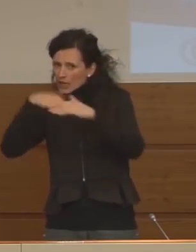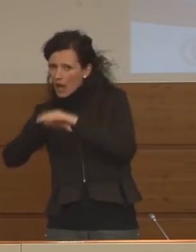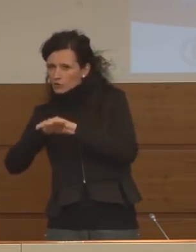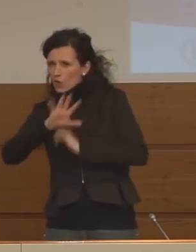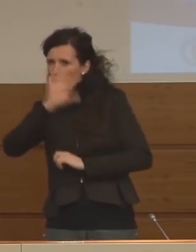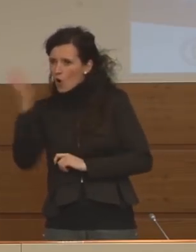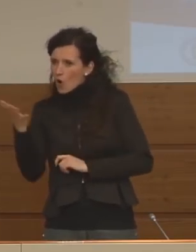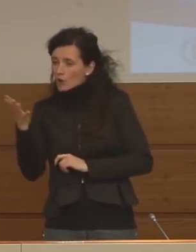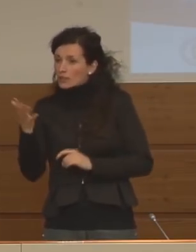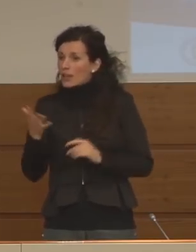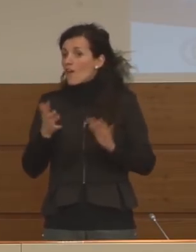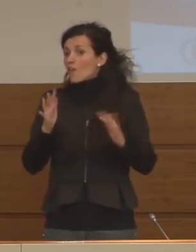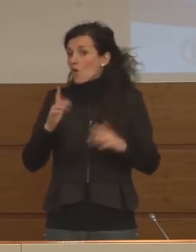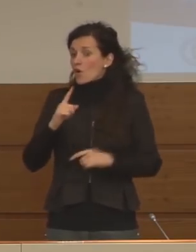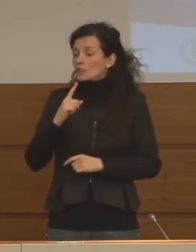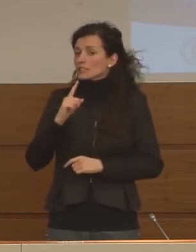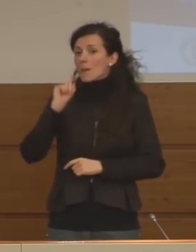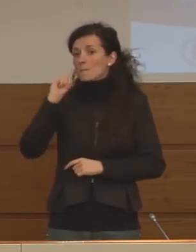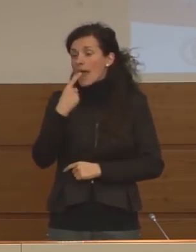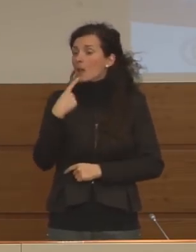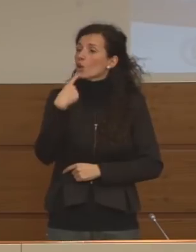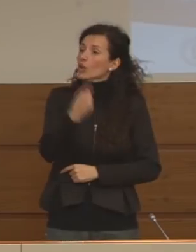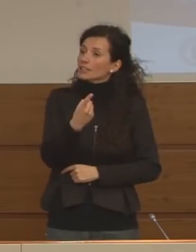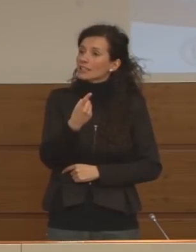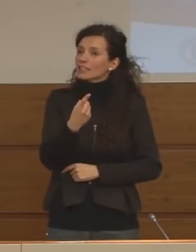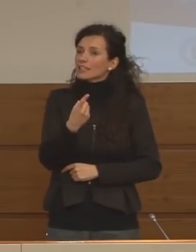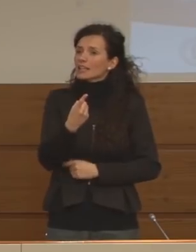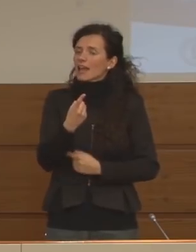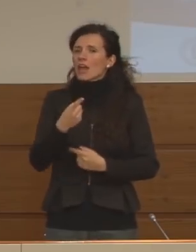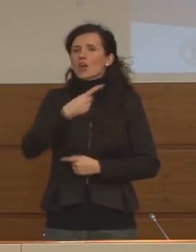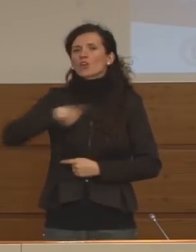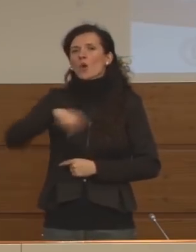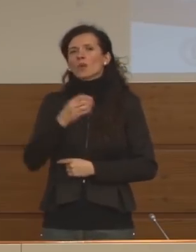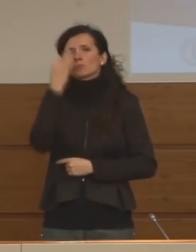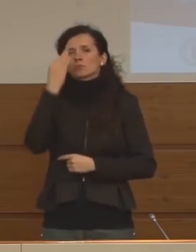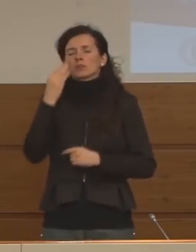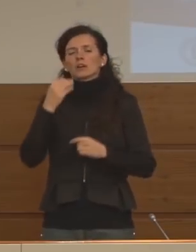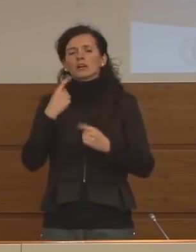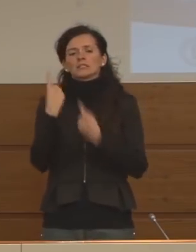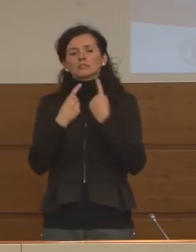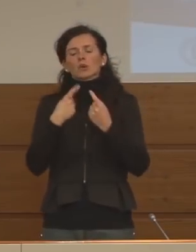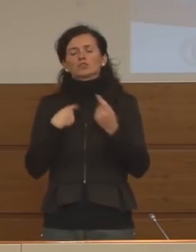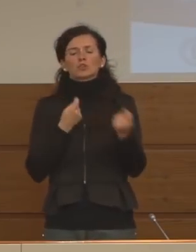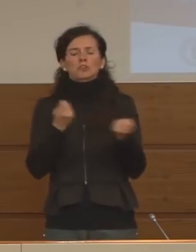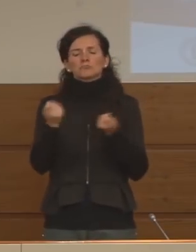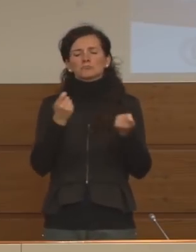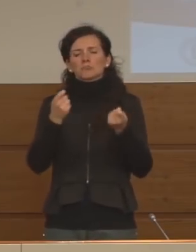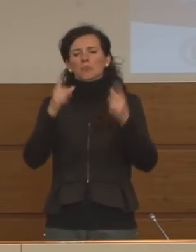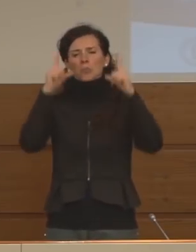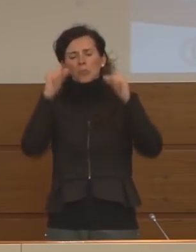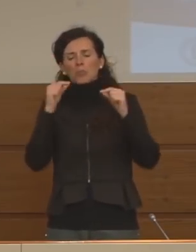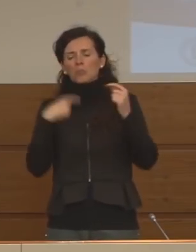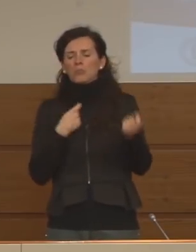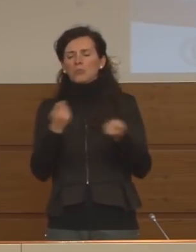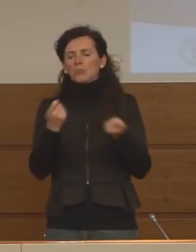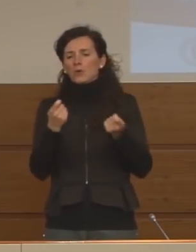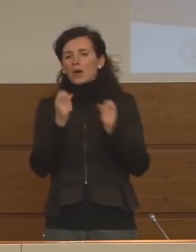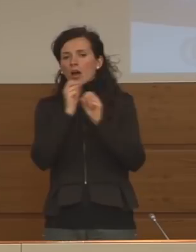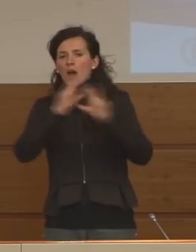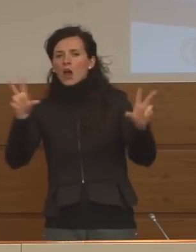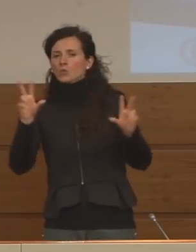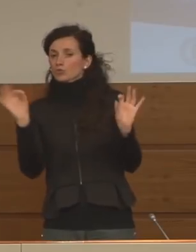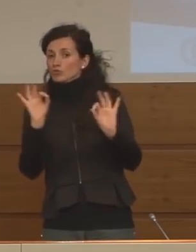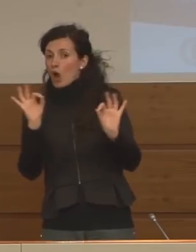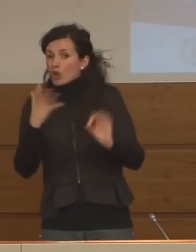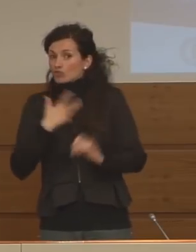dire forse in anticipo viaggiamo a fari spenti e non proclamiamo cose particolari e questo lo sto